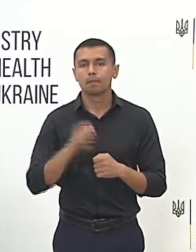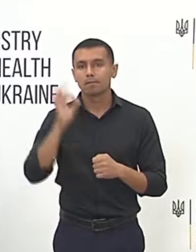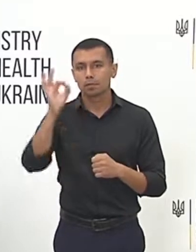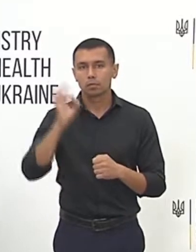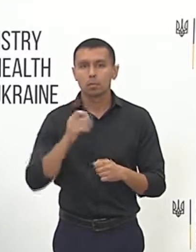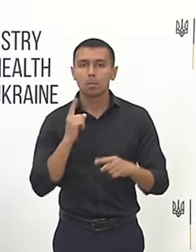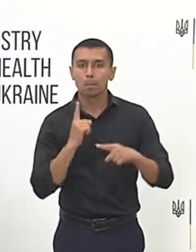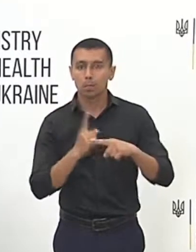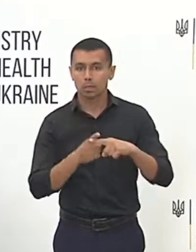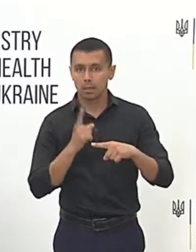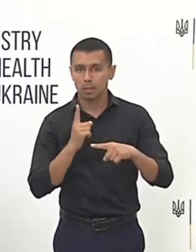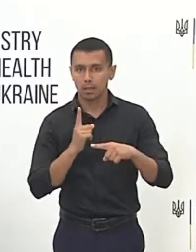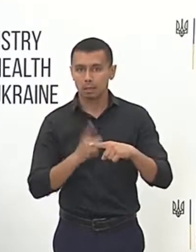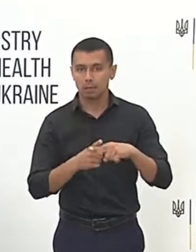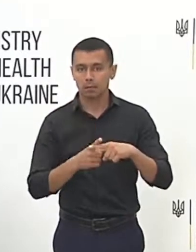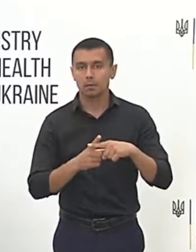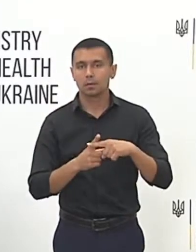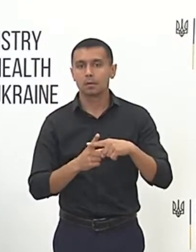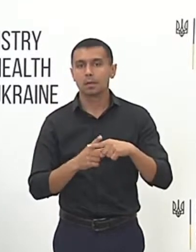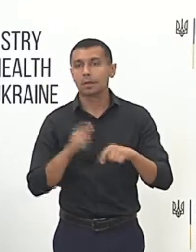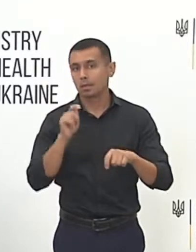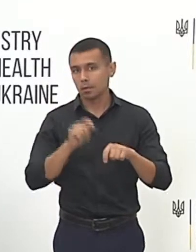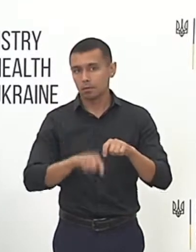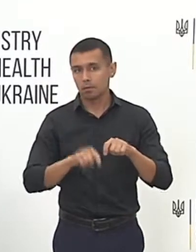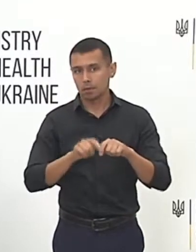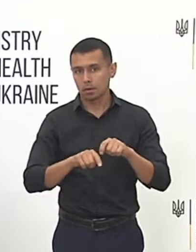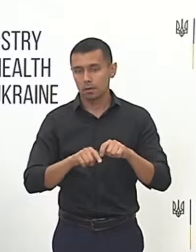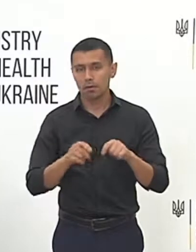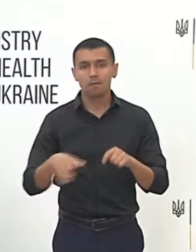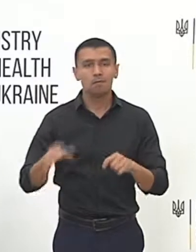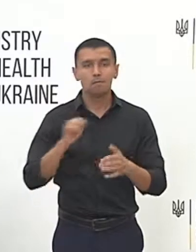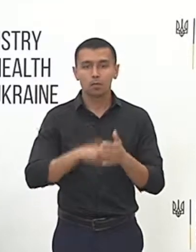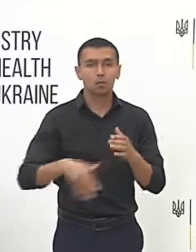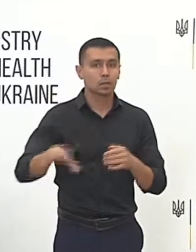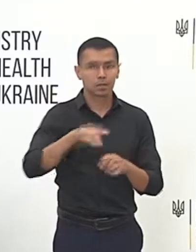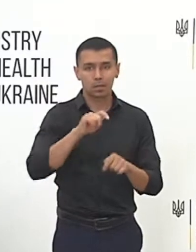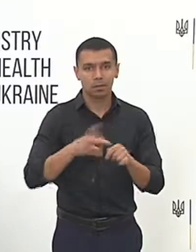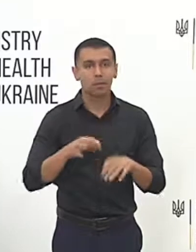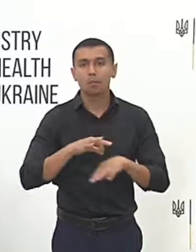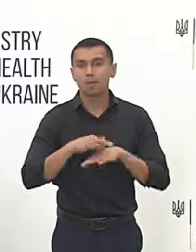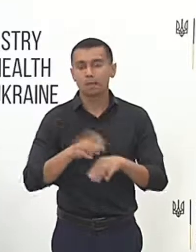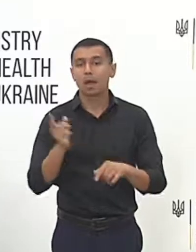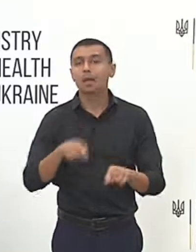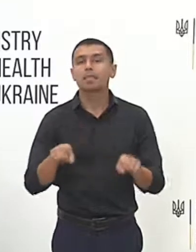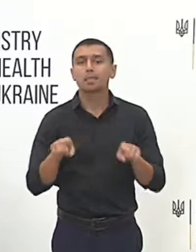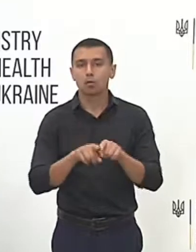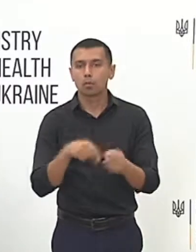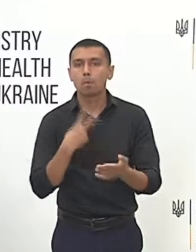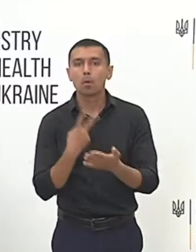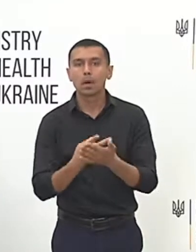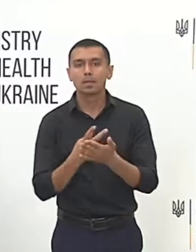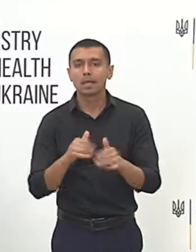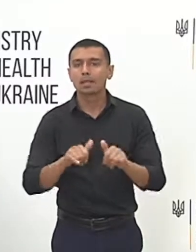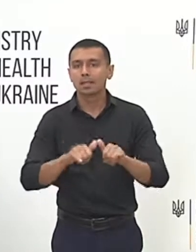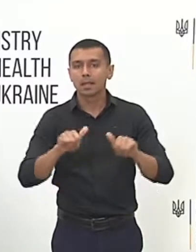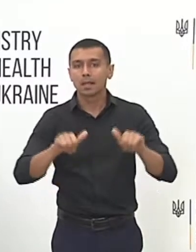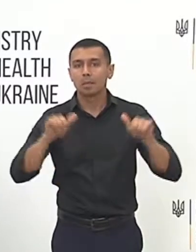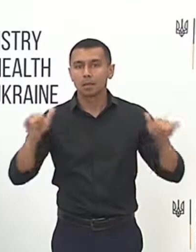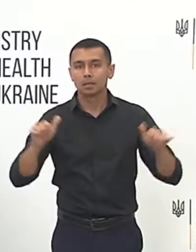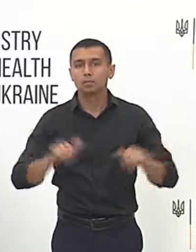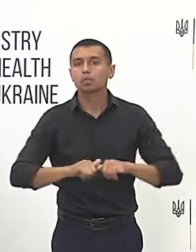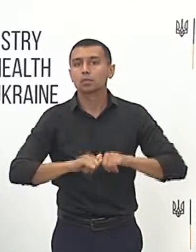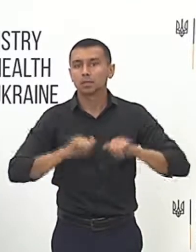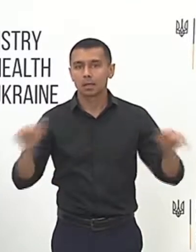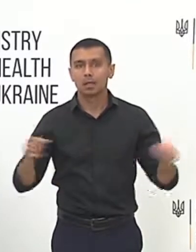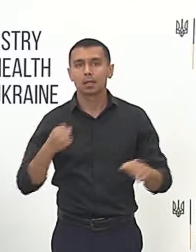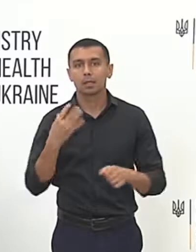відсоток позитивних тестувань від усіх тестувань, які проведені, а також показник динаміки